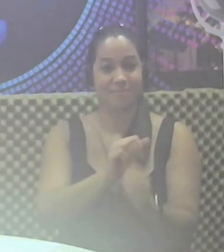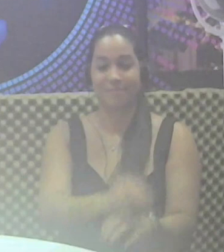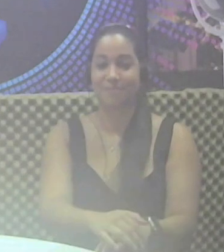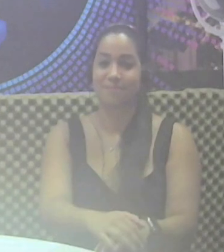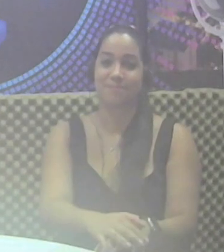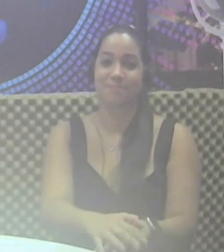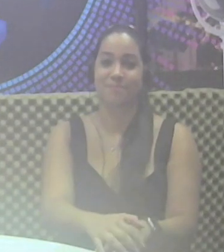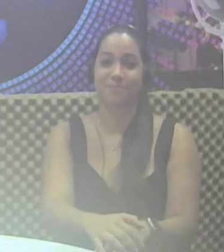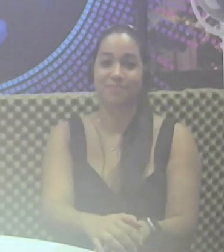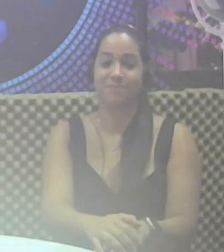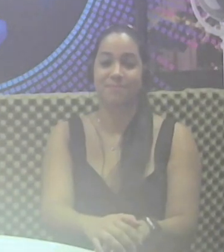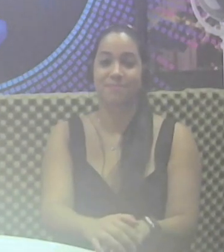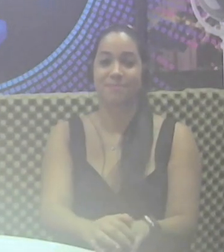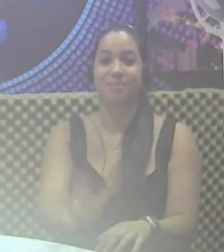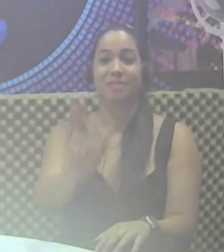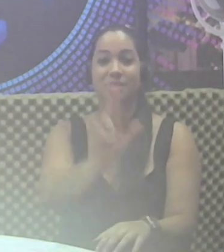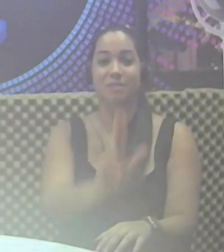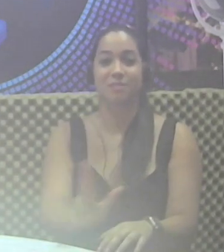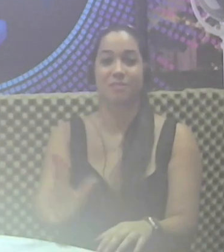gente!